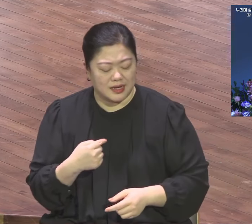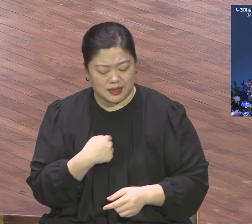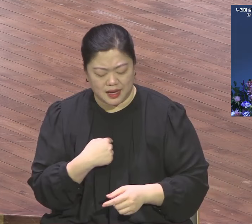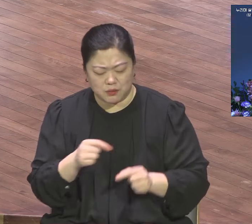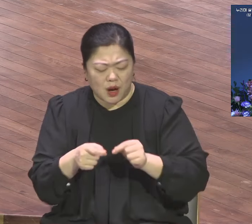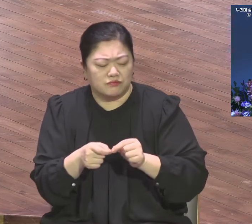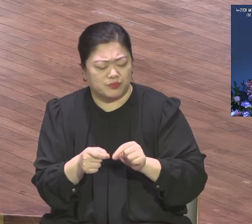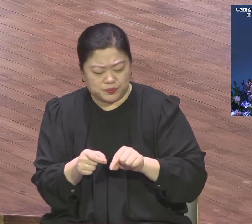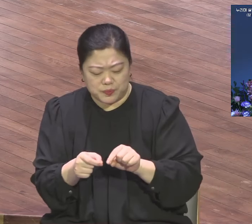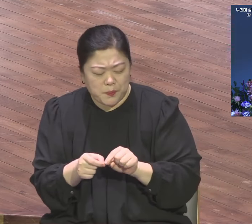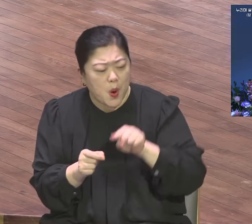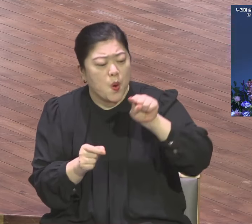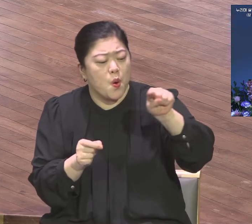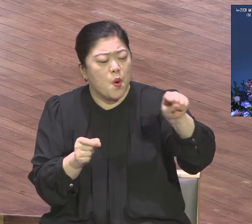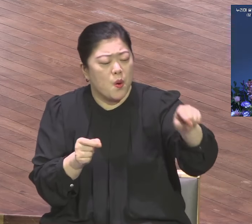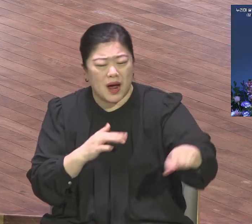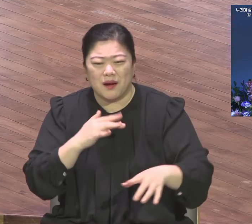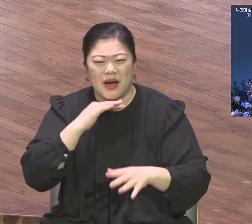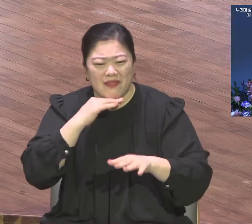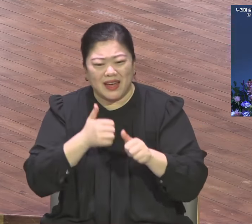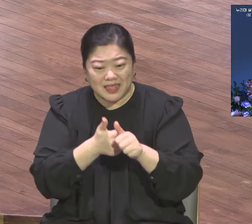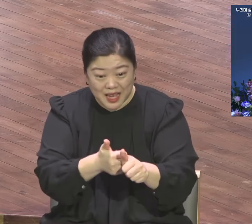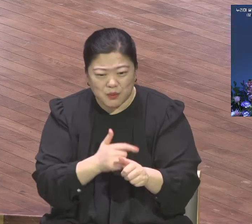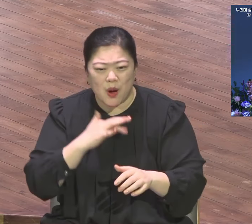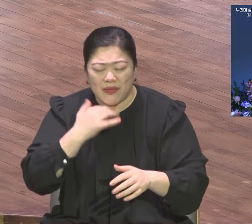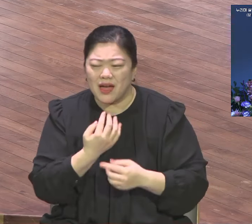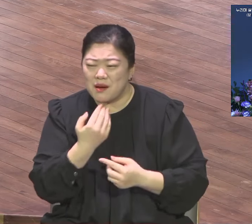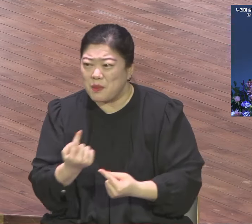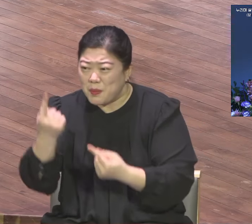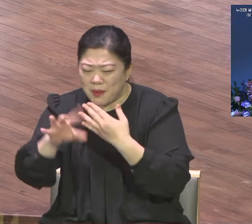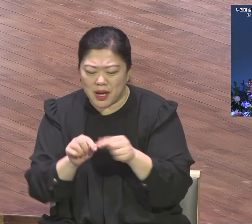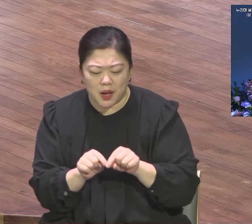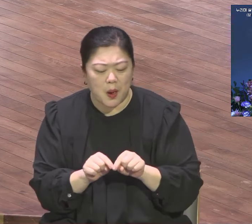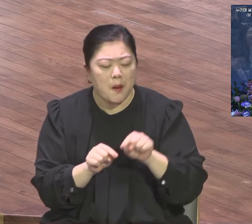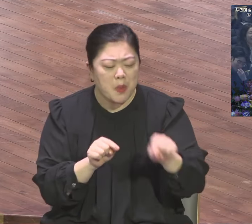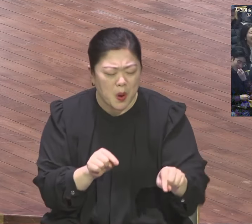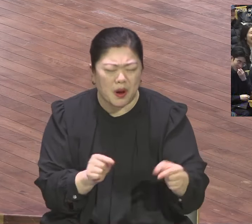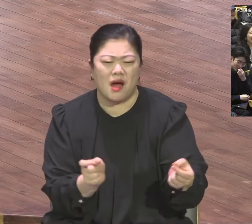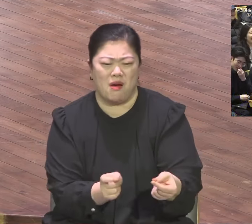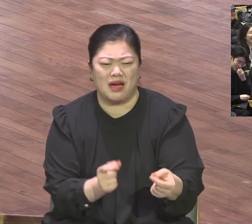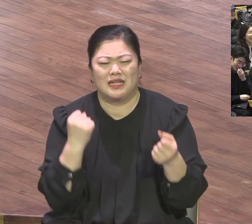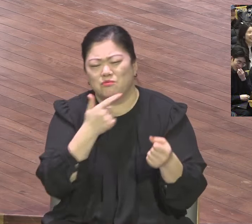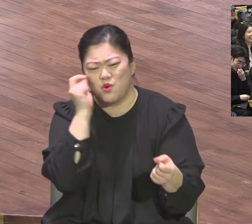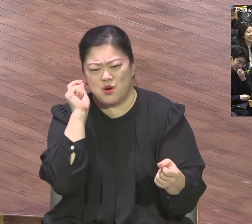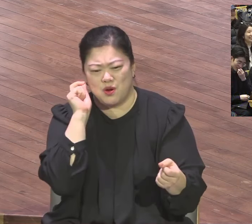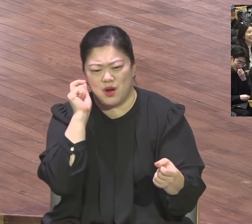번 했다. 네 번. 에이지 슛이라고 모르실 거예요. 집어 찾아보세요.